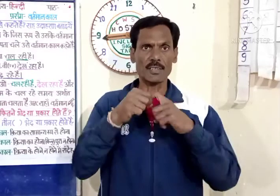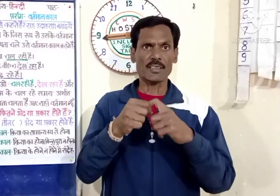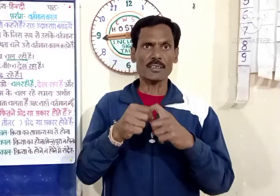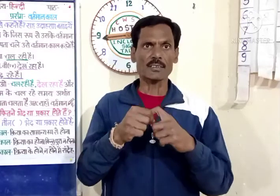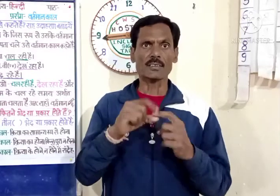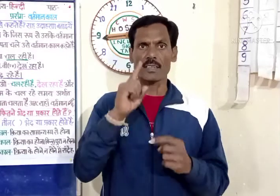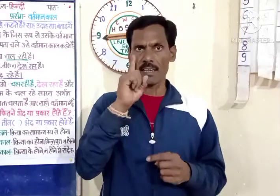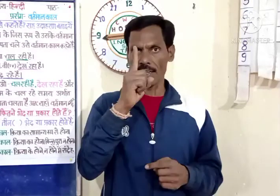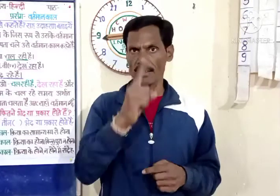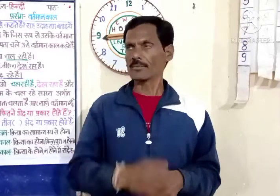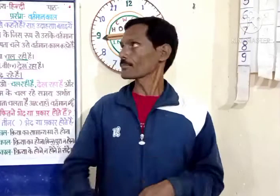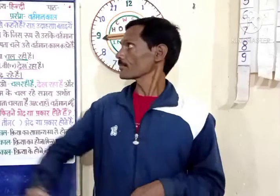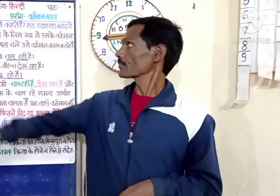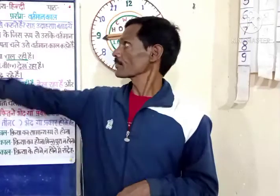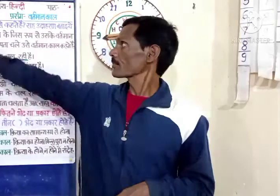प्रश्न 1,